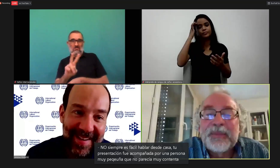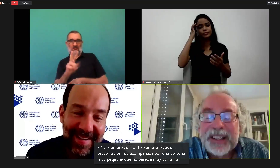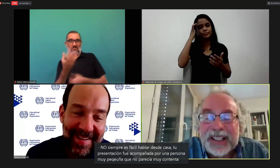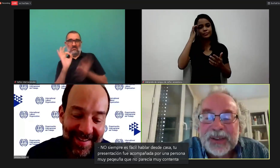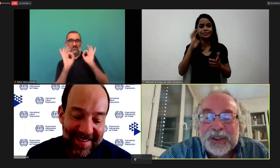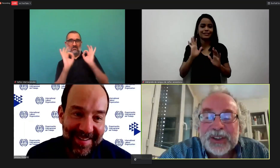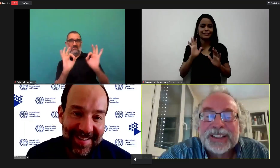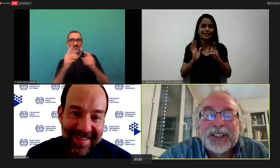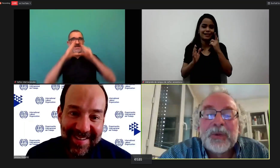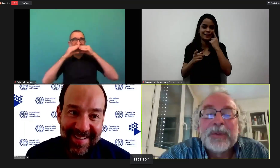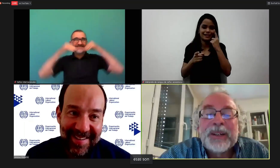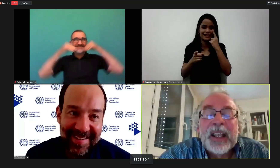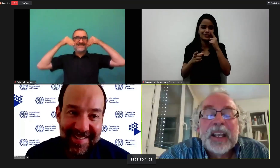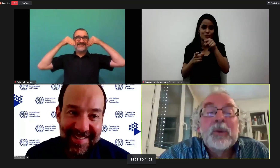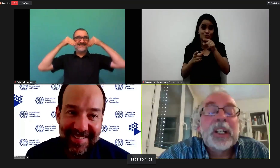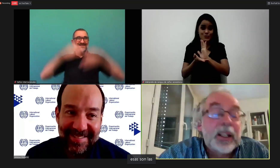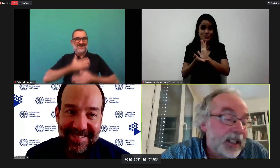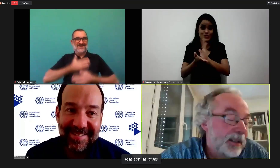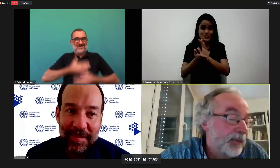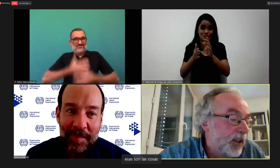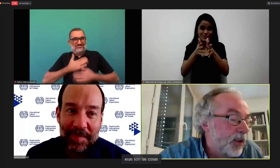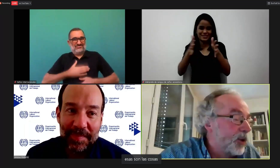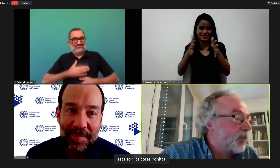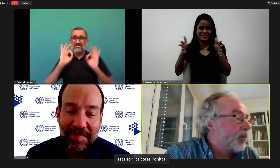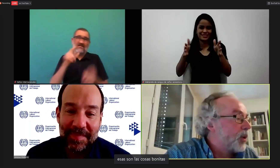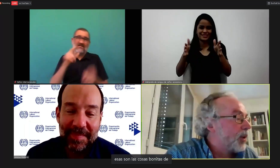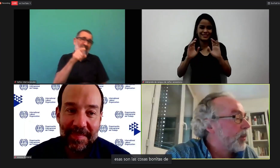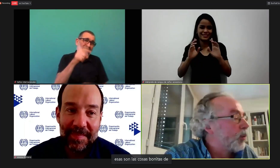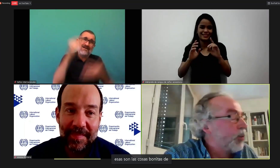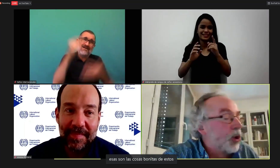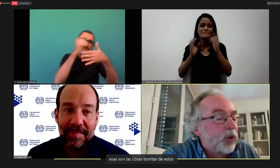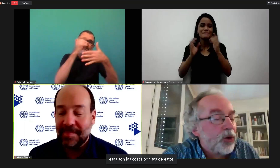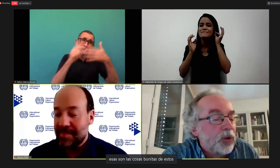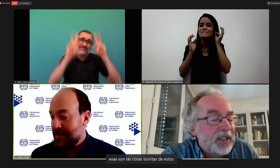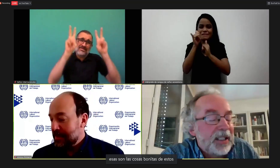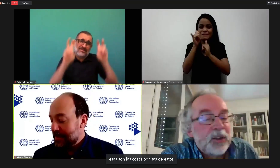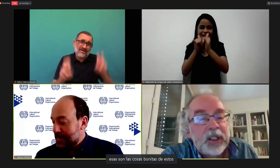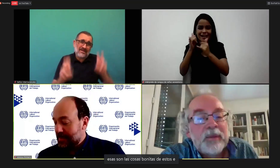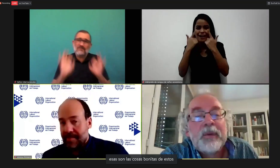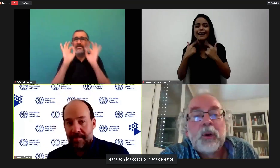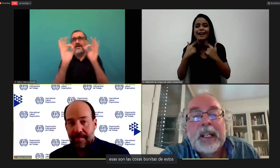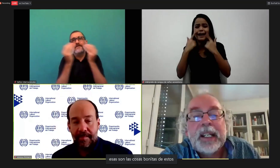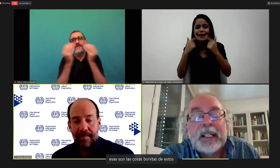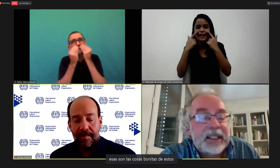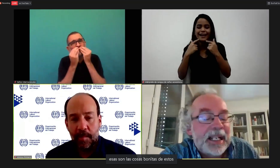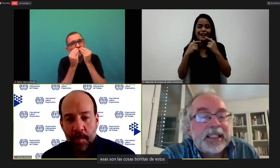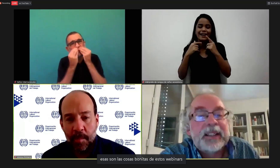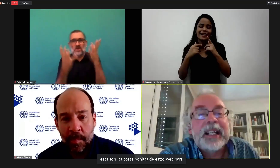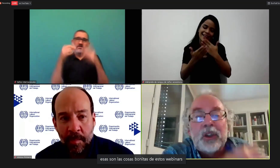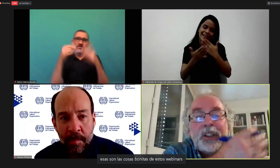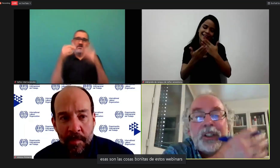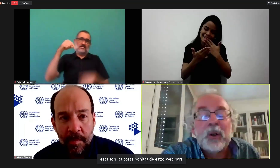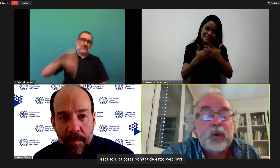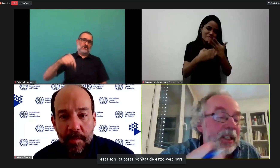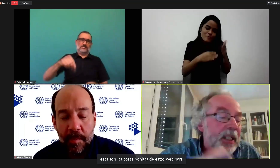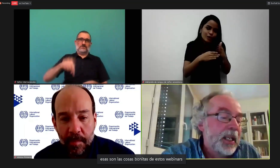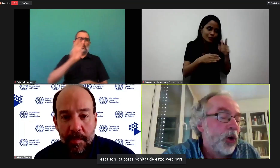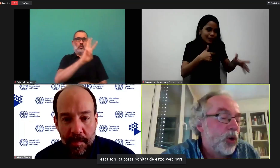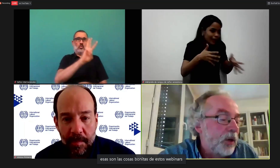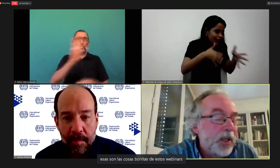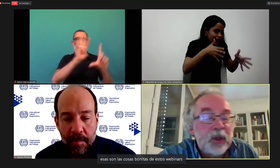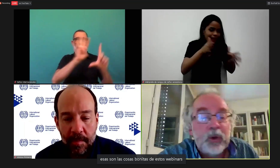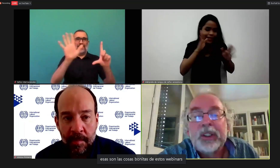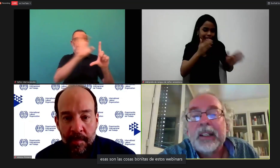bonitas de estos webinars. Muchas gracias, Vinicius. Muy útil tu presentación, y volveré en la tercera ronda de